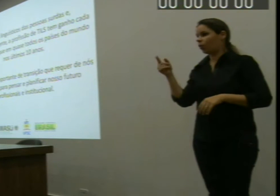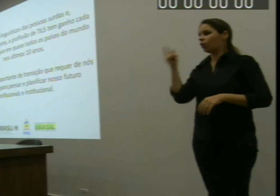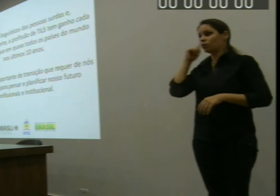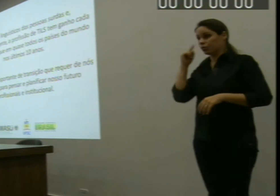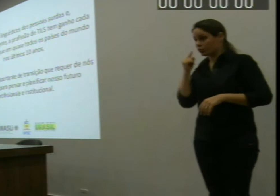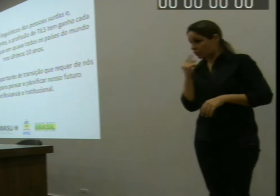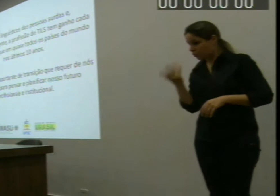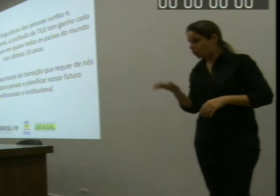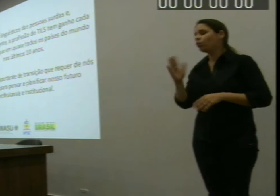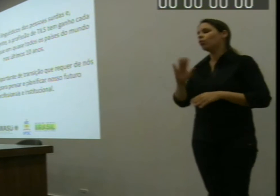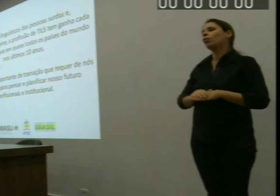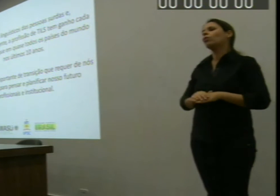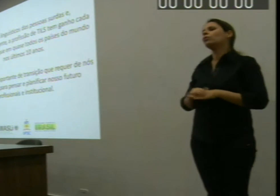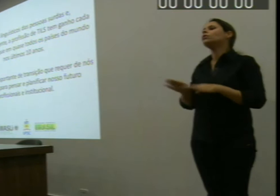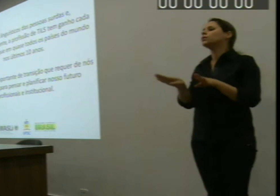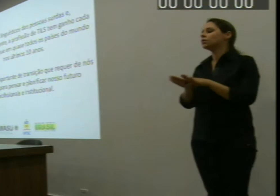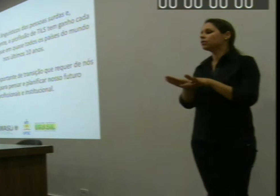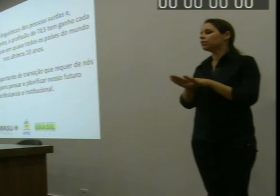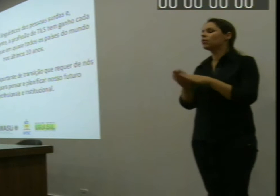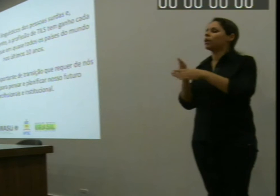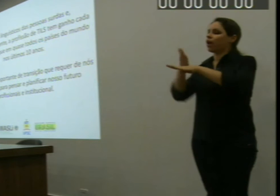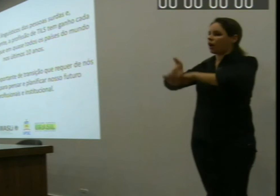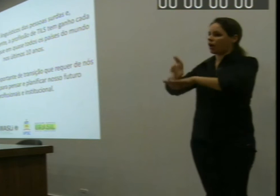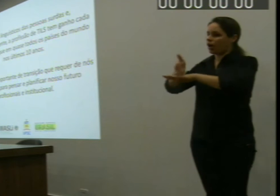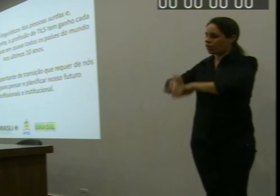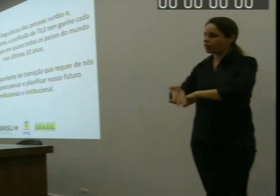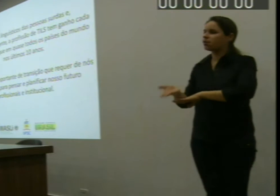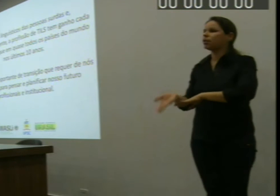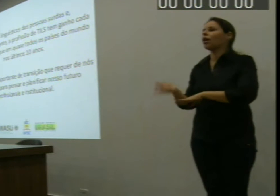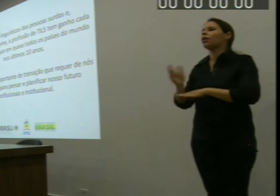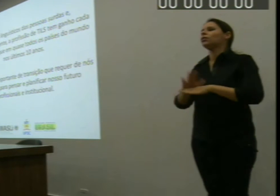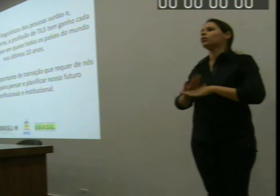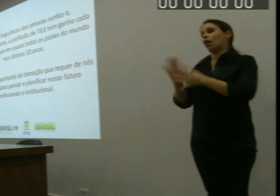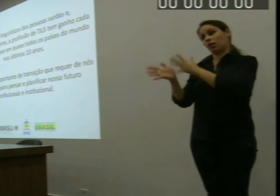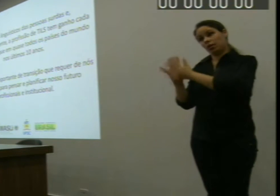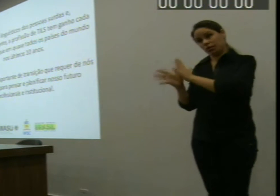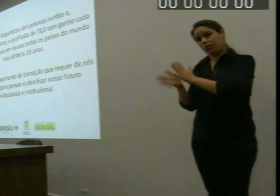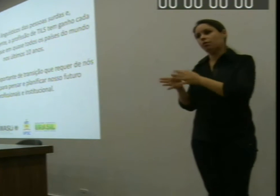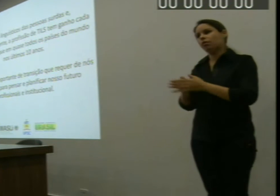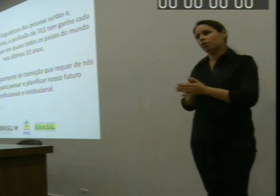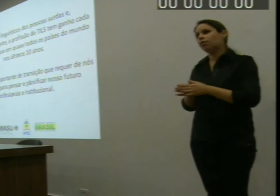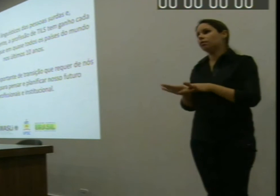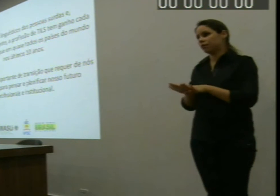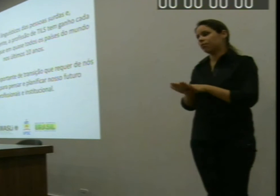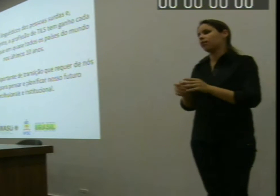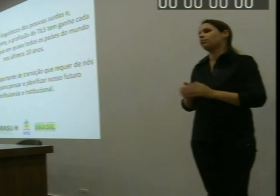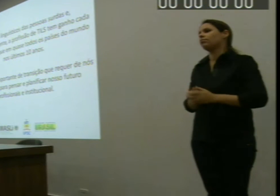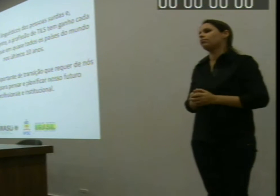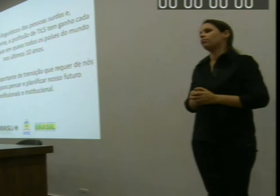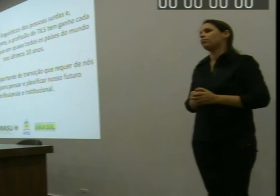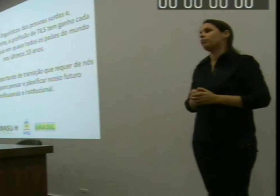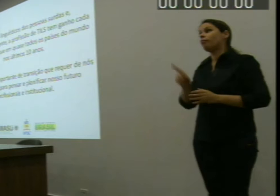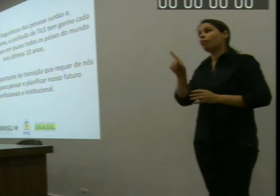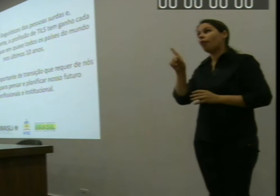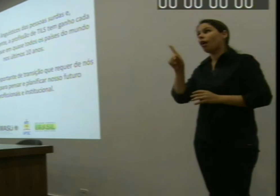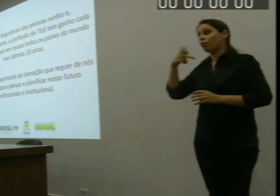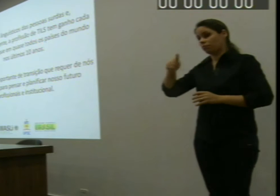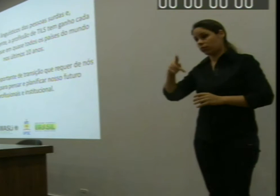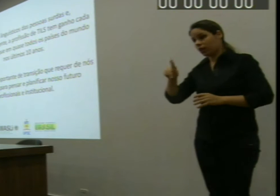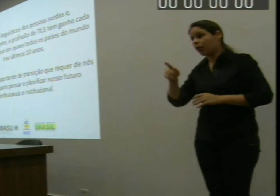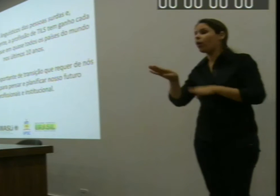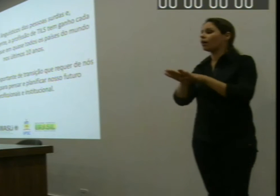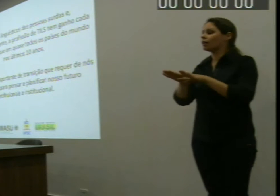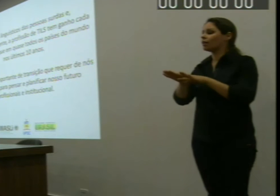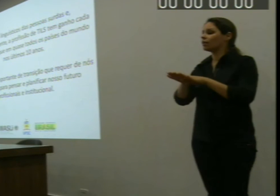sinais eles têm por exemplo eles são o único país na América Latina que tem uma não só eles o a Colômbia também a